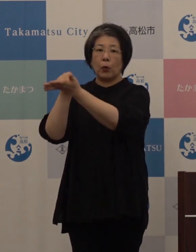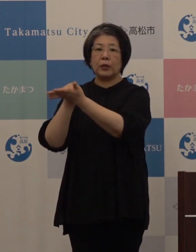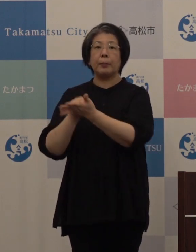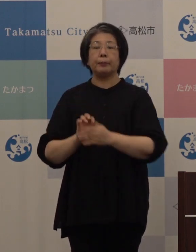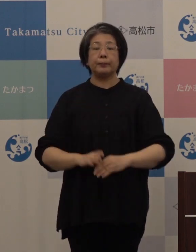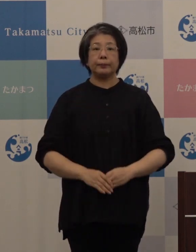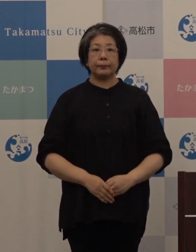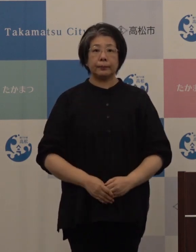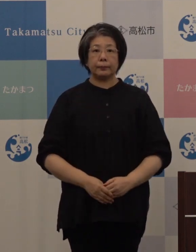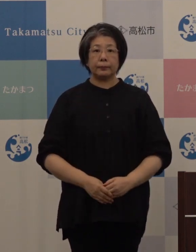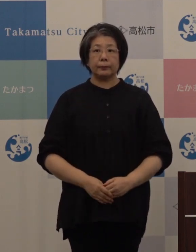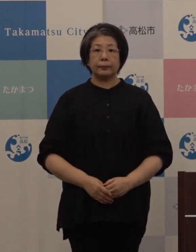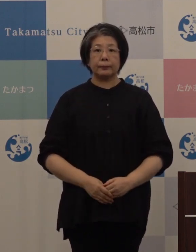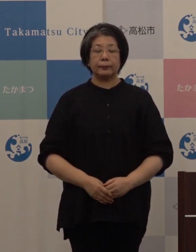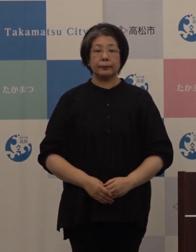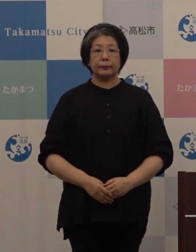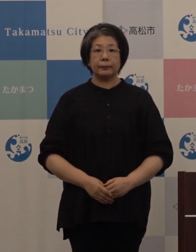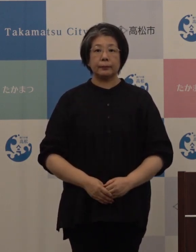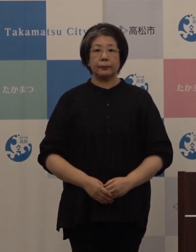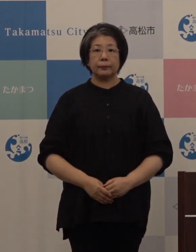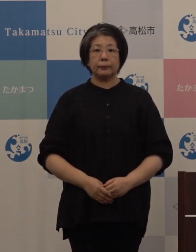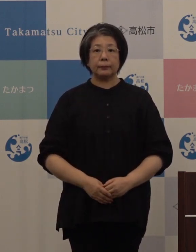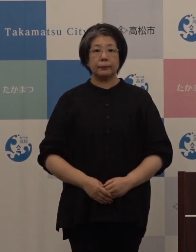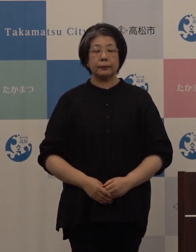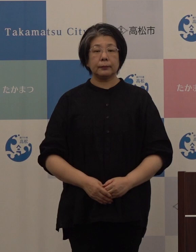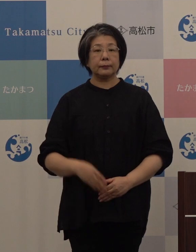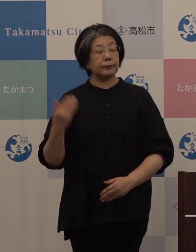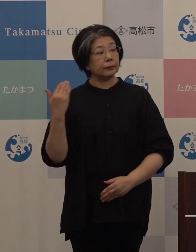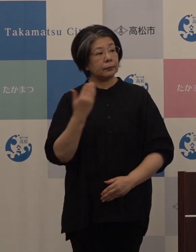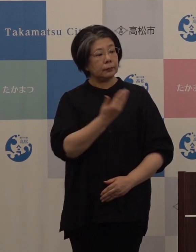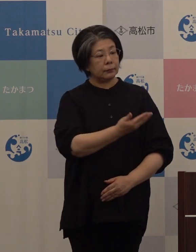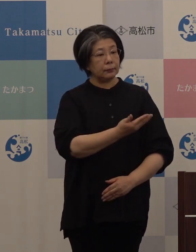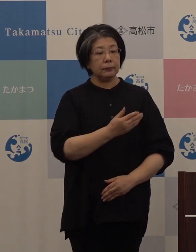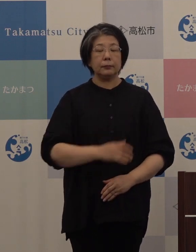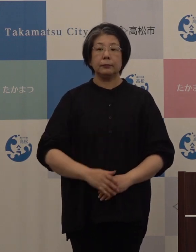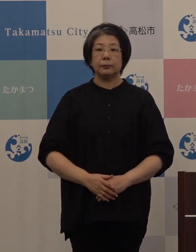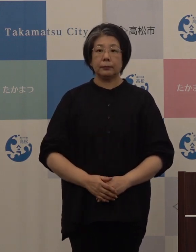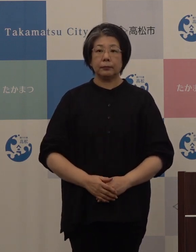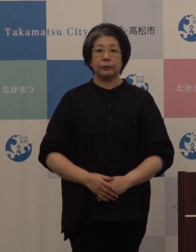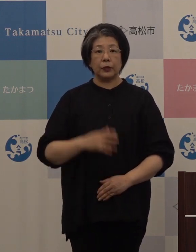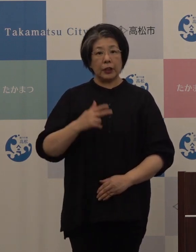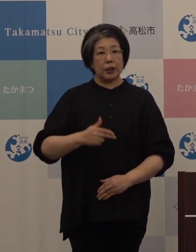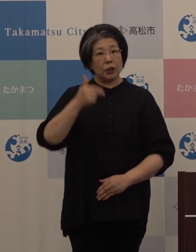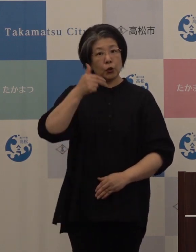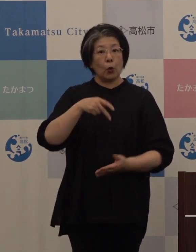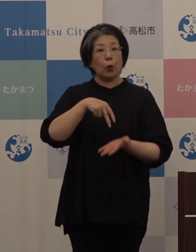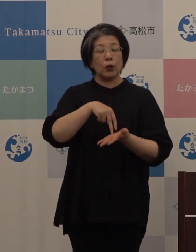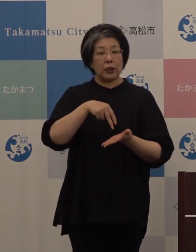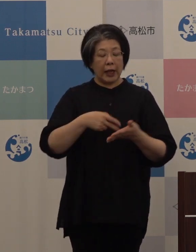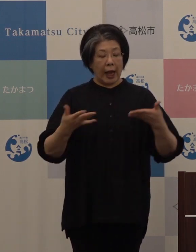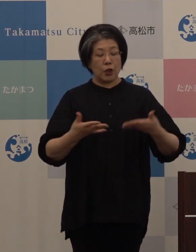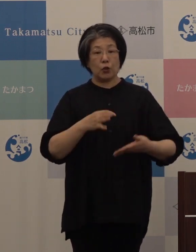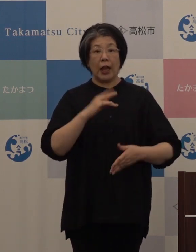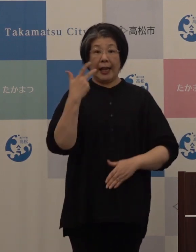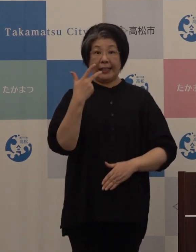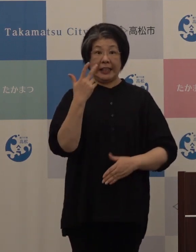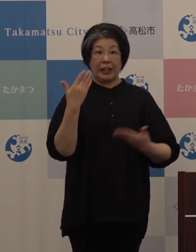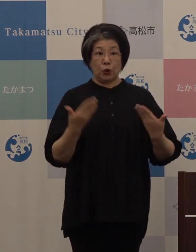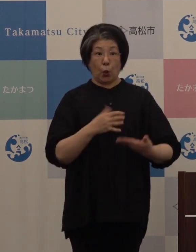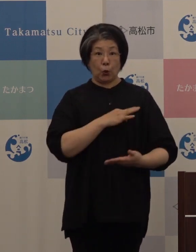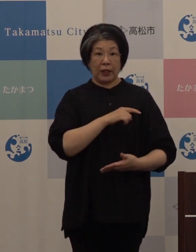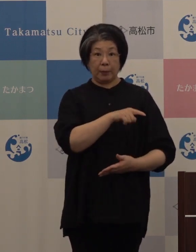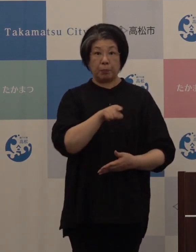。 いわゆる当局の長として、市長がまあ職員のいわまあト